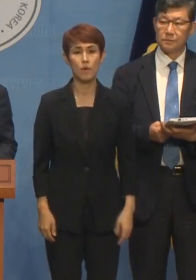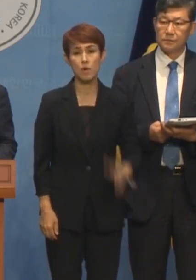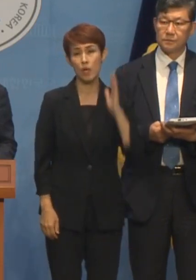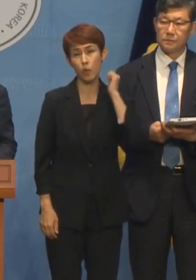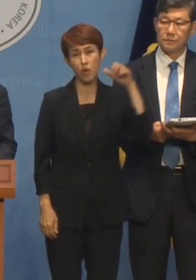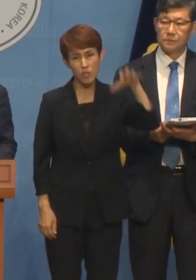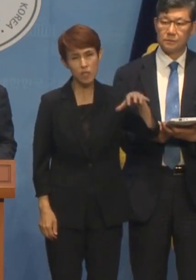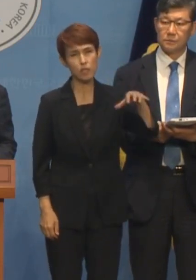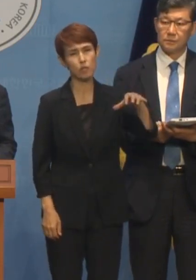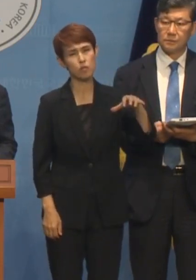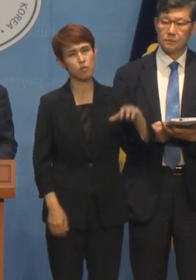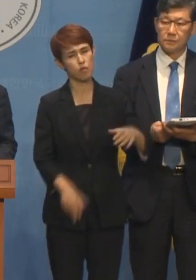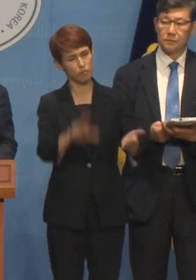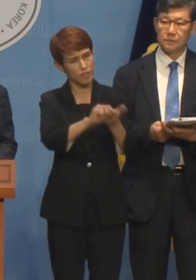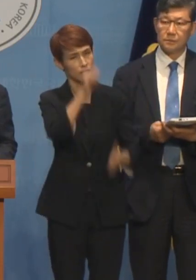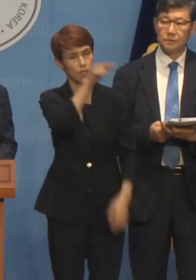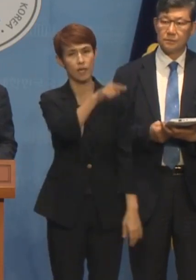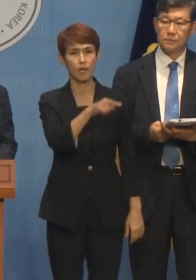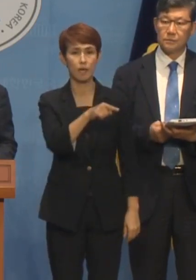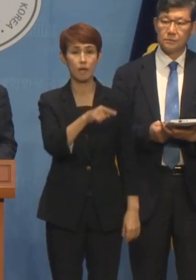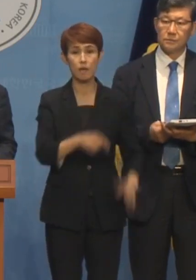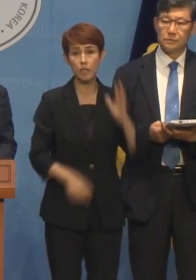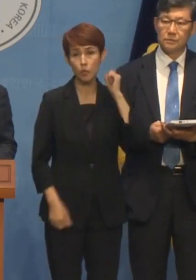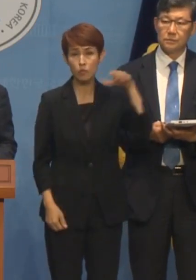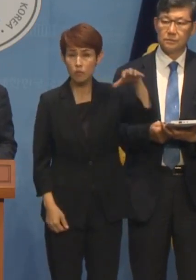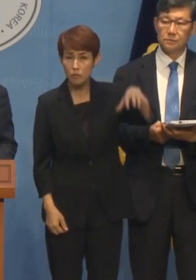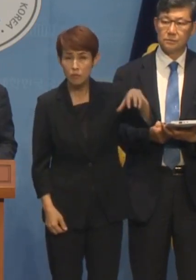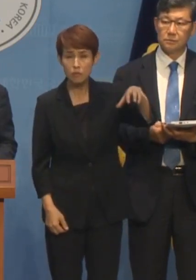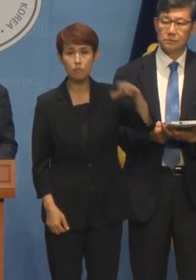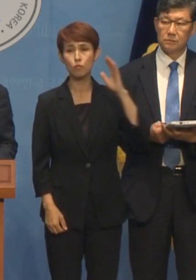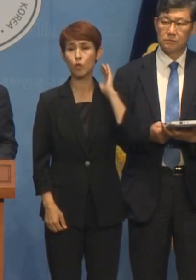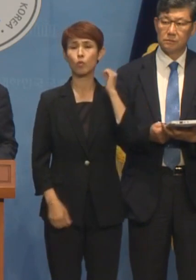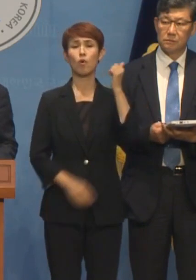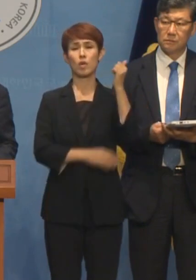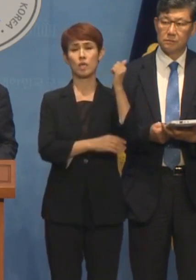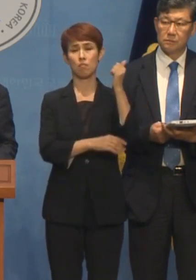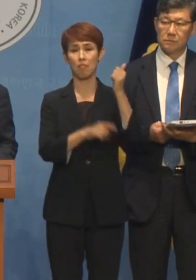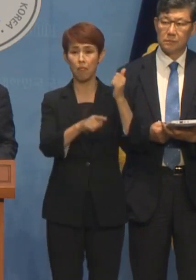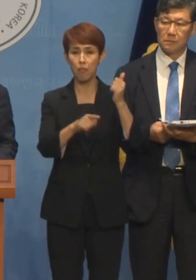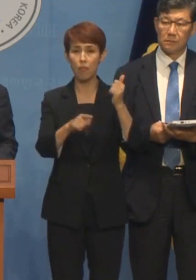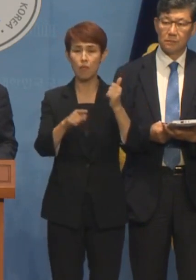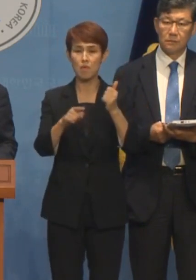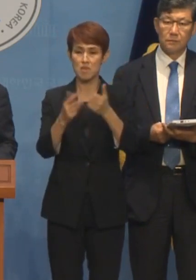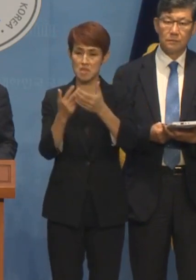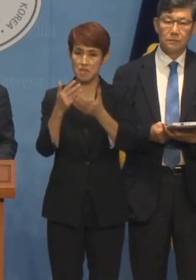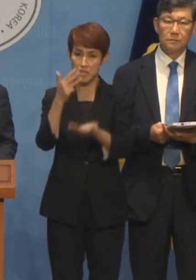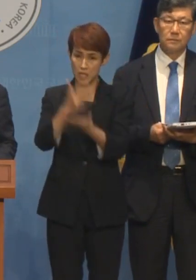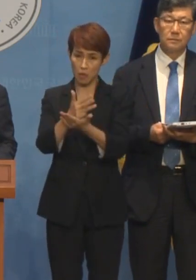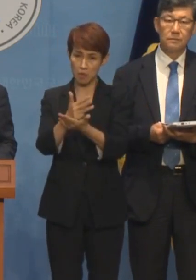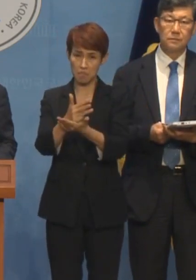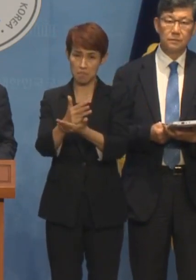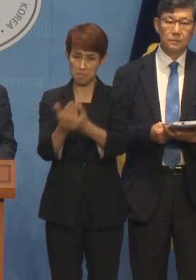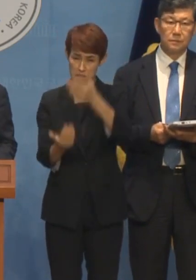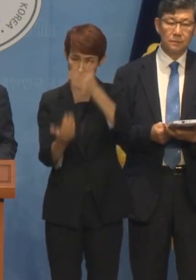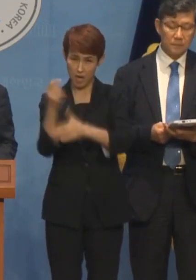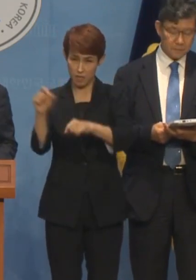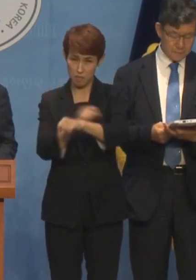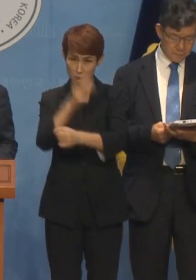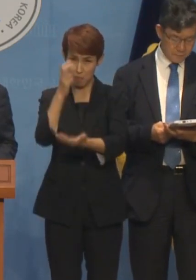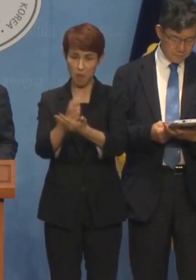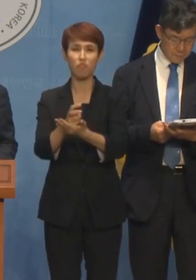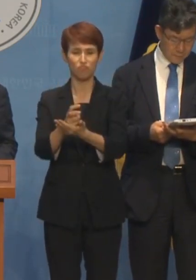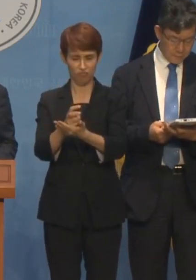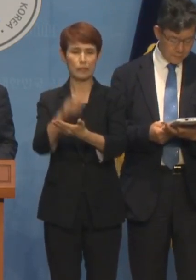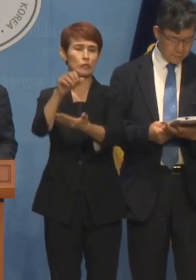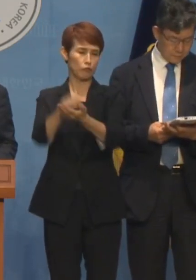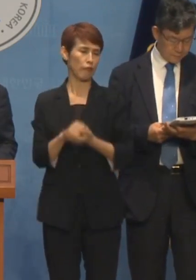대통령실도 규탄합니다. 대통령실은 대통령이 이태원 참사 특별법을 과감하게 수용했다고